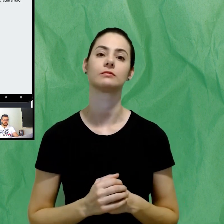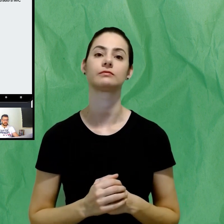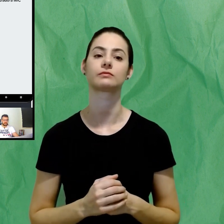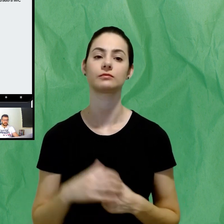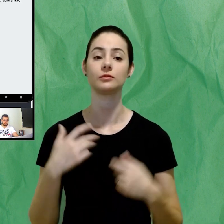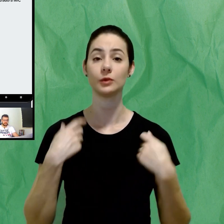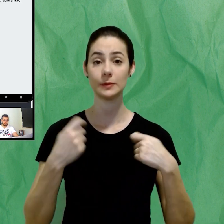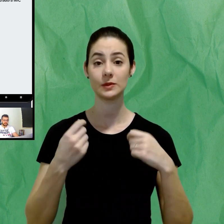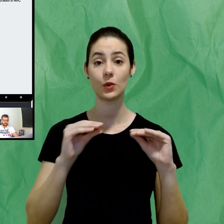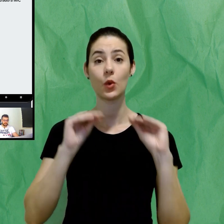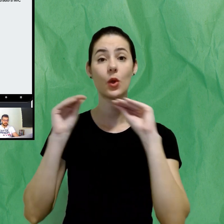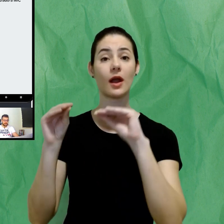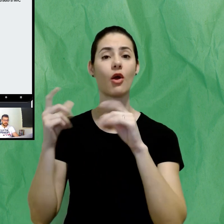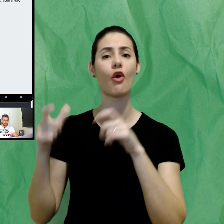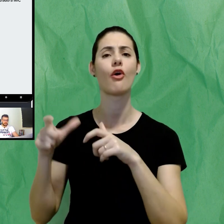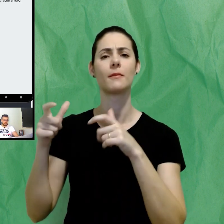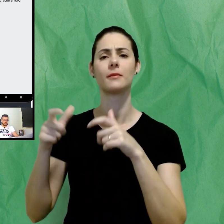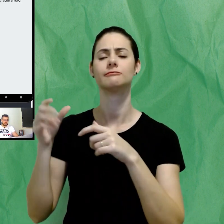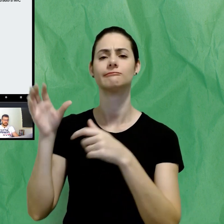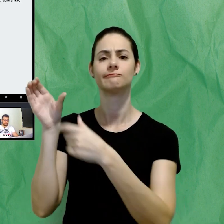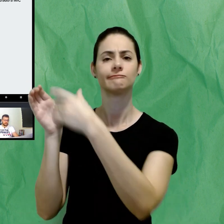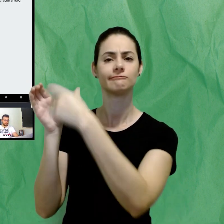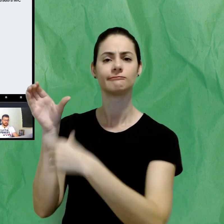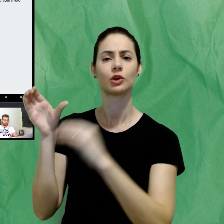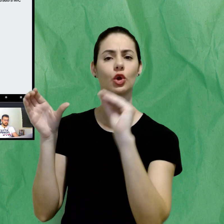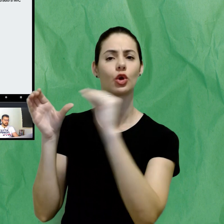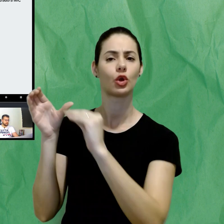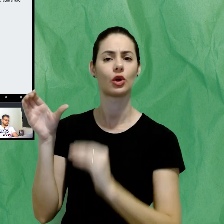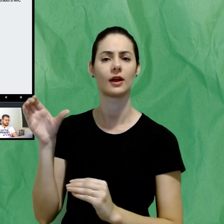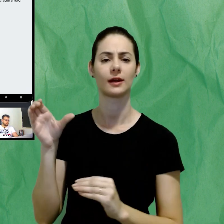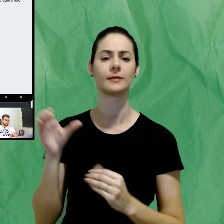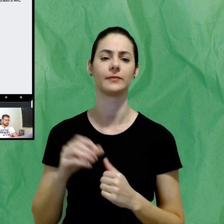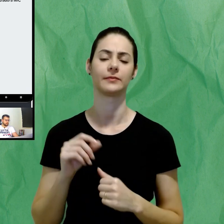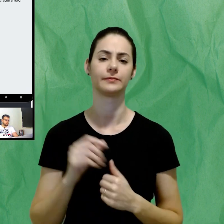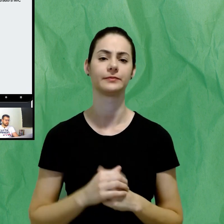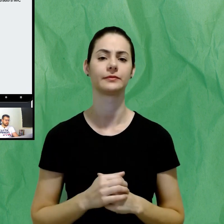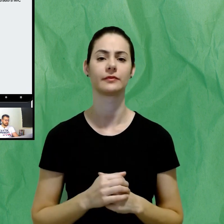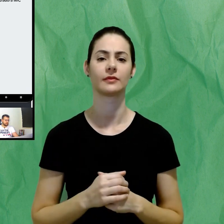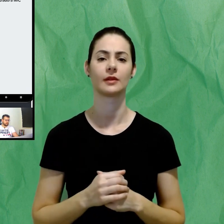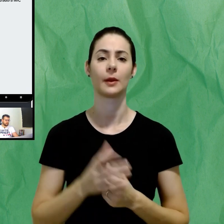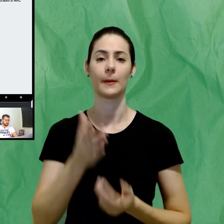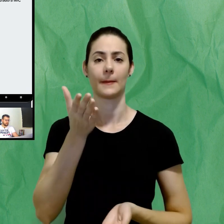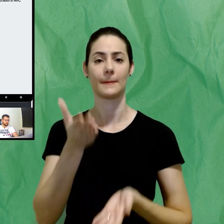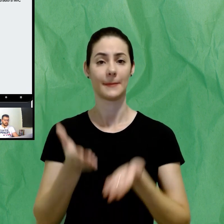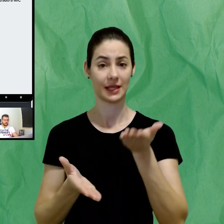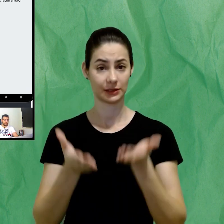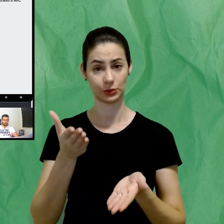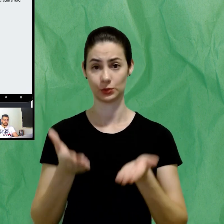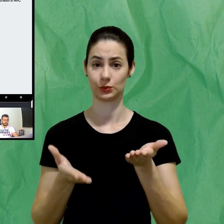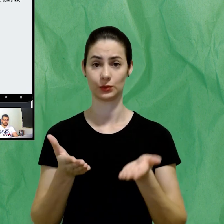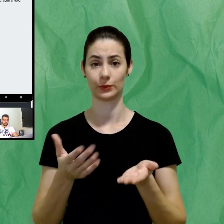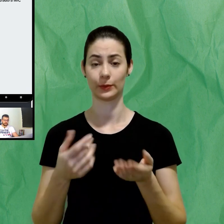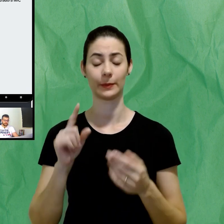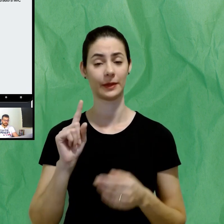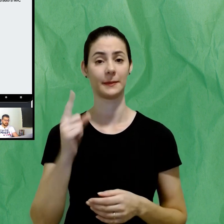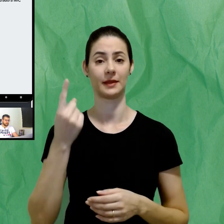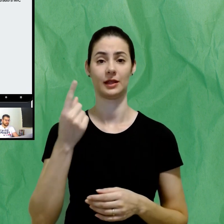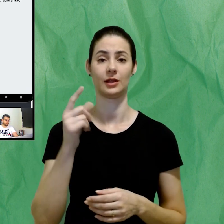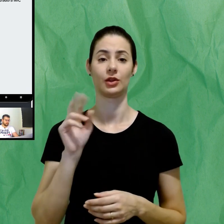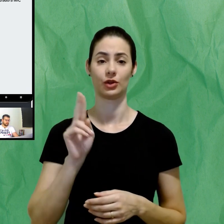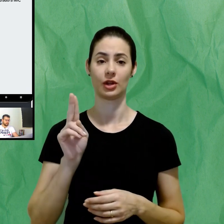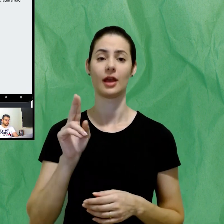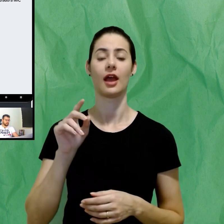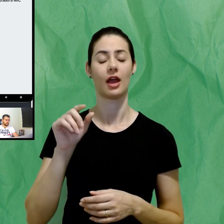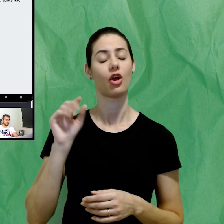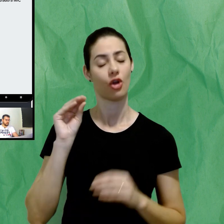colocar esse ícone ali na tela. Então dentro aqui do meu peso, da minha view do peso, a primeira coisa que eu vou chamar vai ser